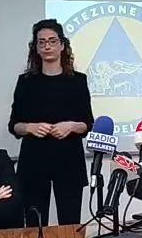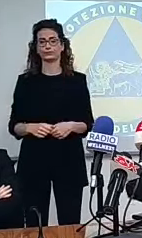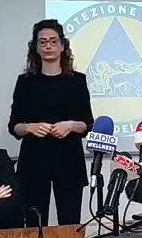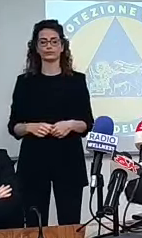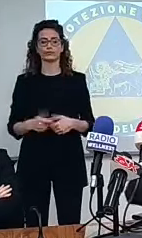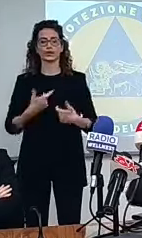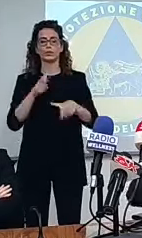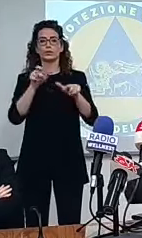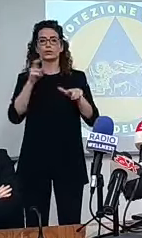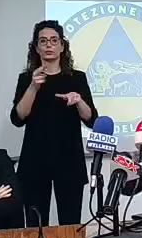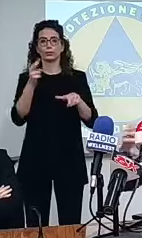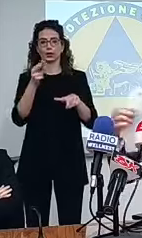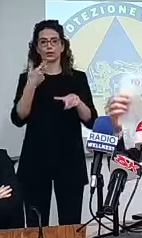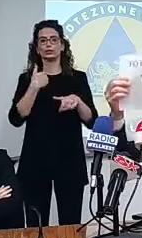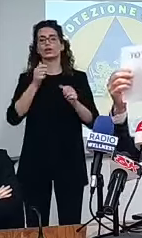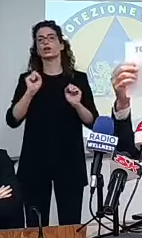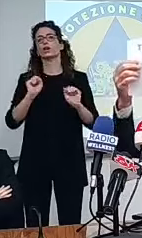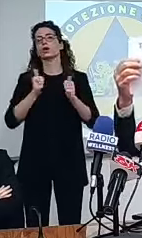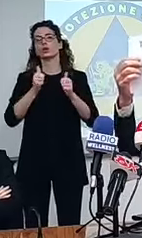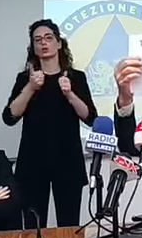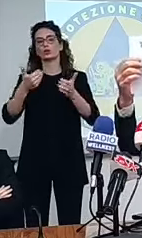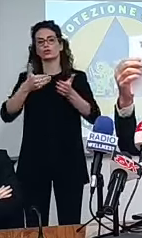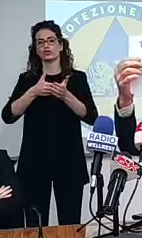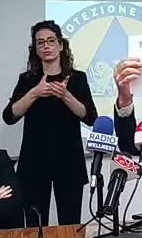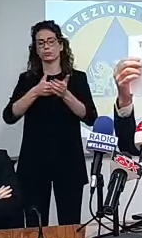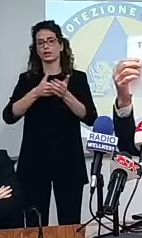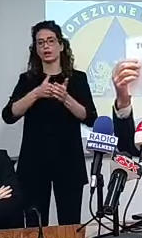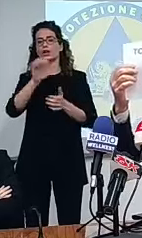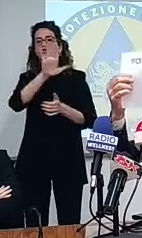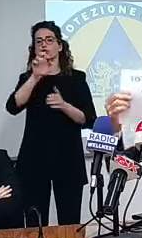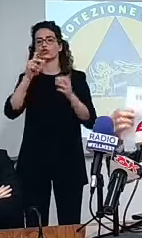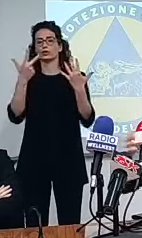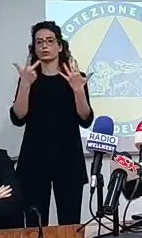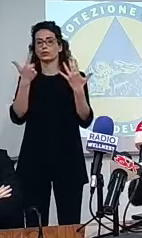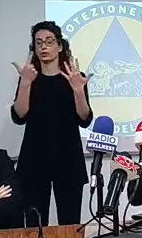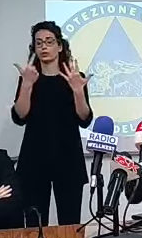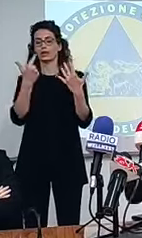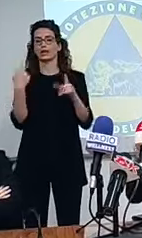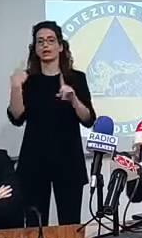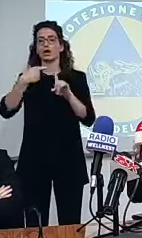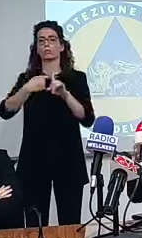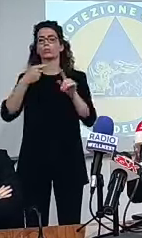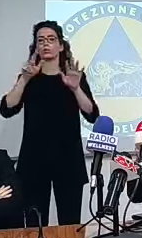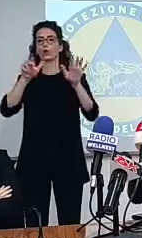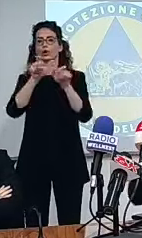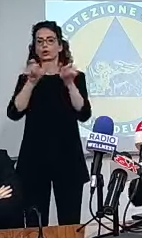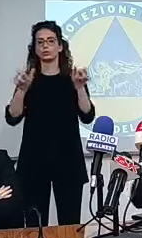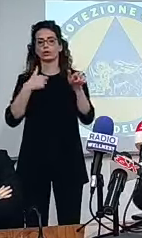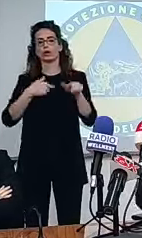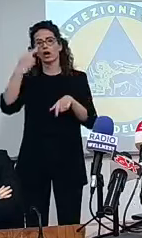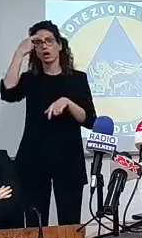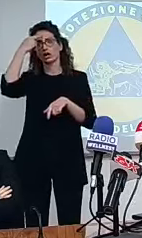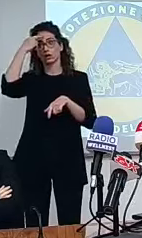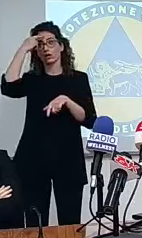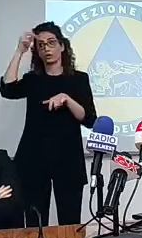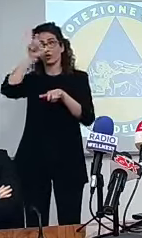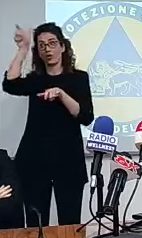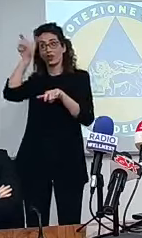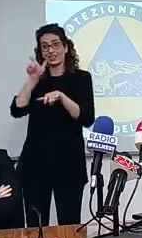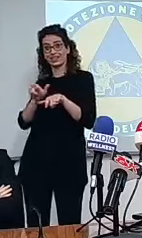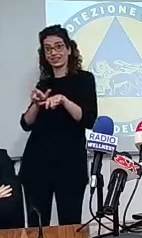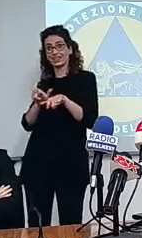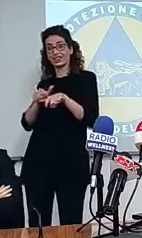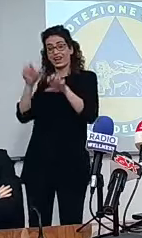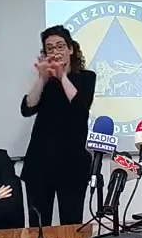I morti sono 11.507 più 8. Vi ricordo che siamo ancora l'ottava regione in Italia